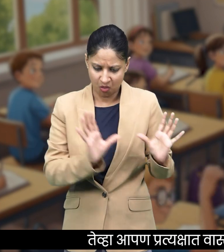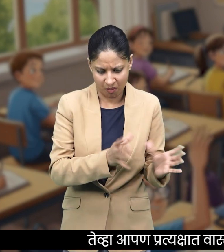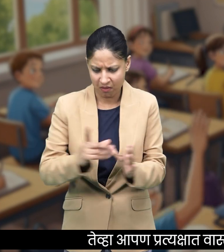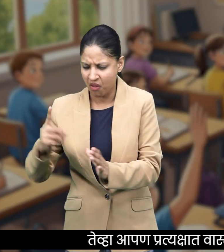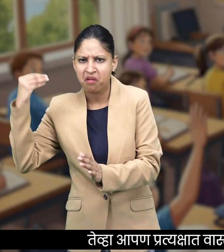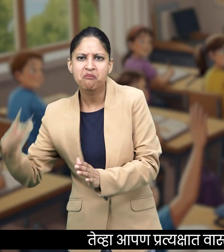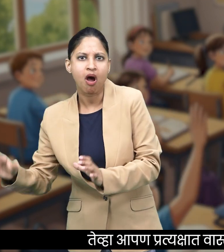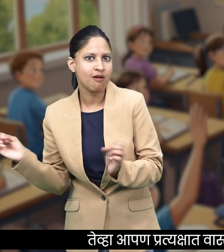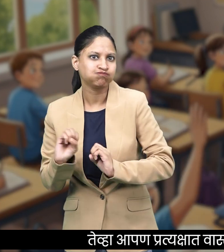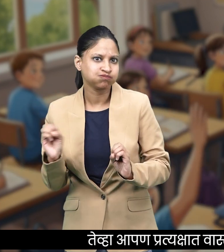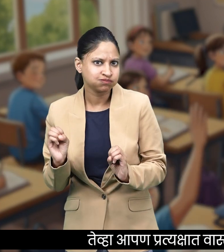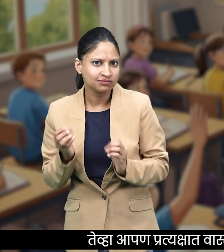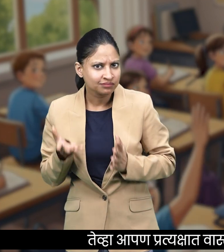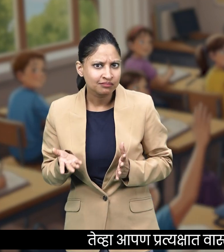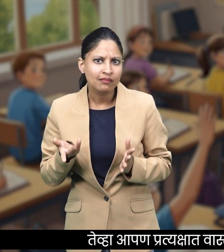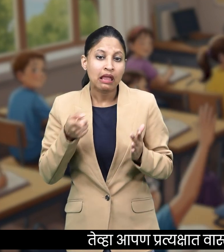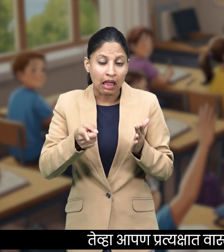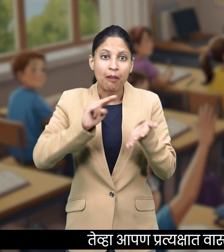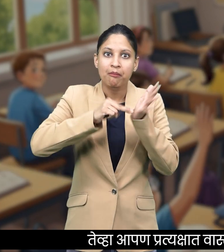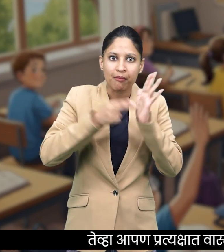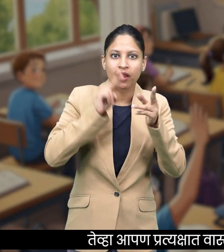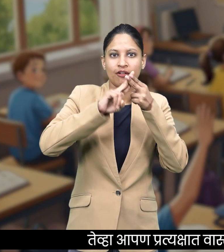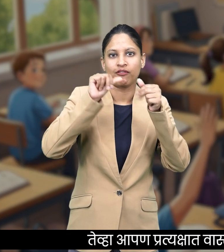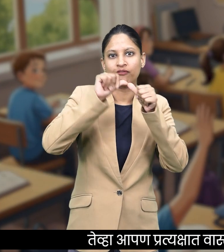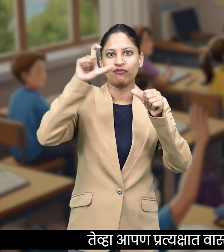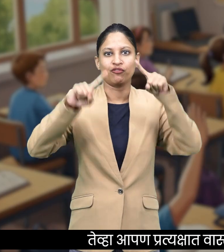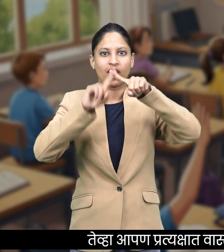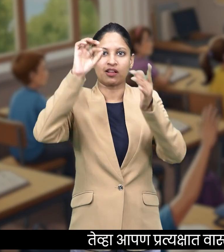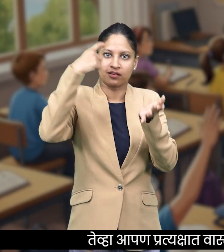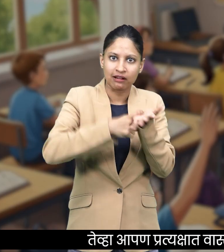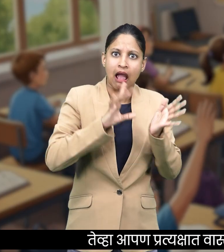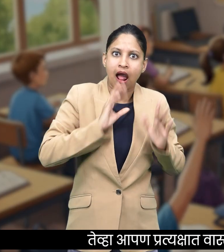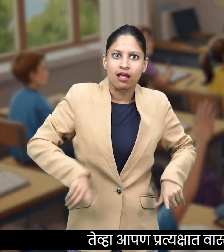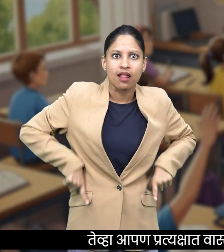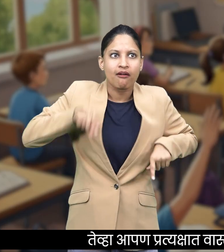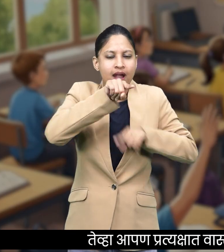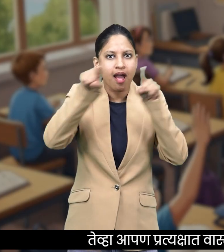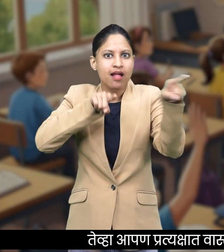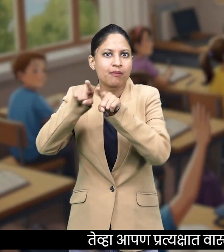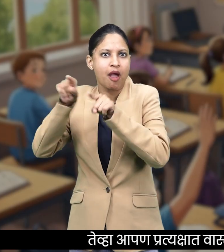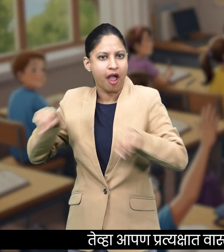तेव्हा आपण प्रत्यक्षात वास्तविक जीवनात घटकांचा वापर करत असतो.